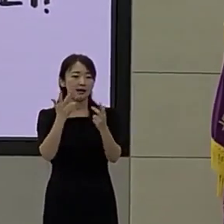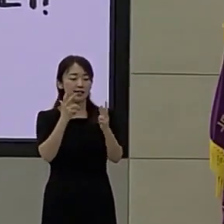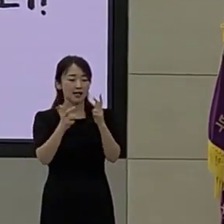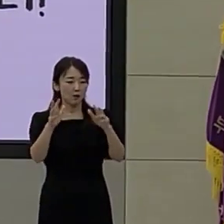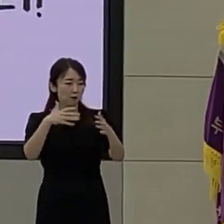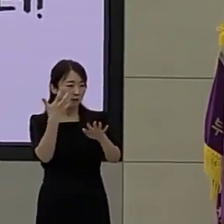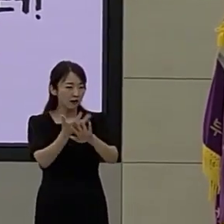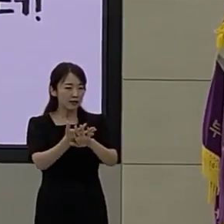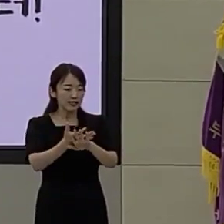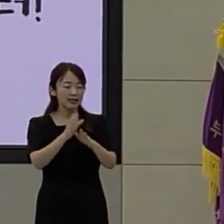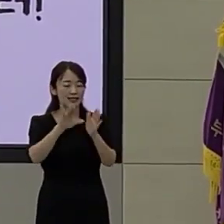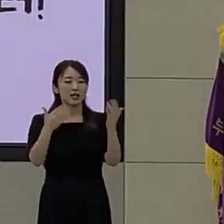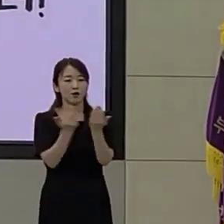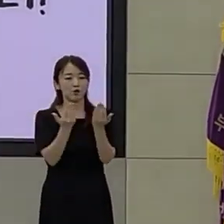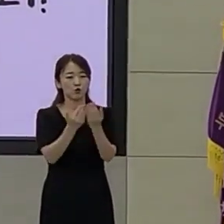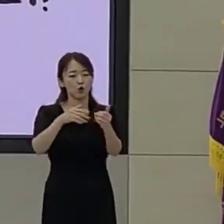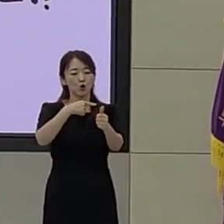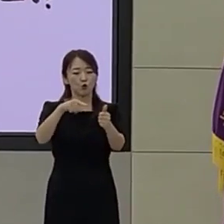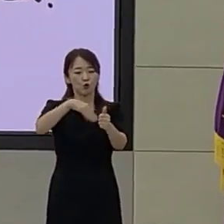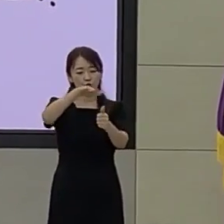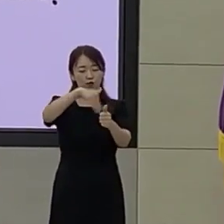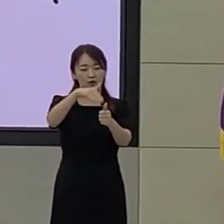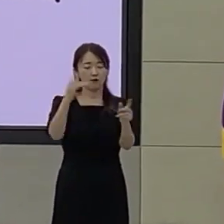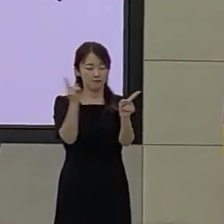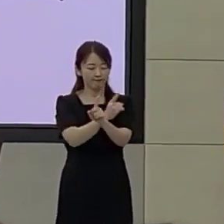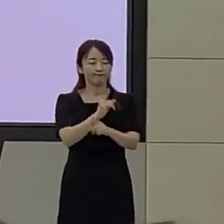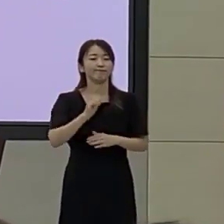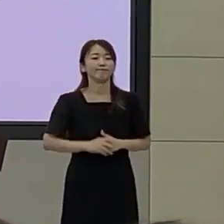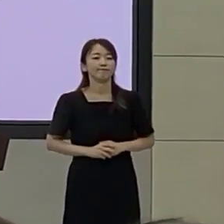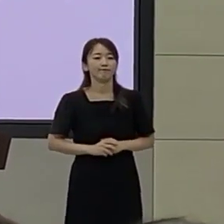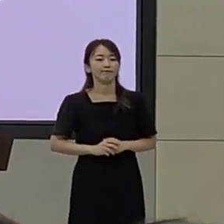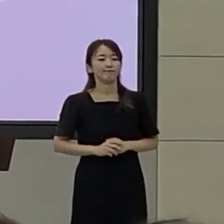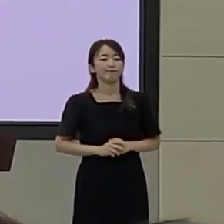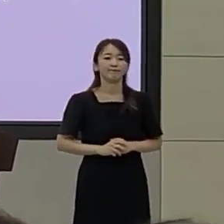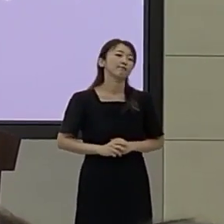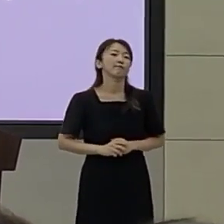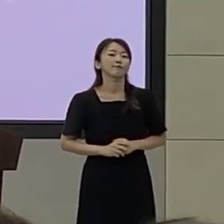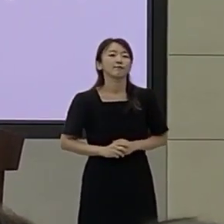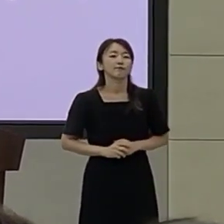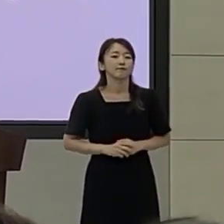산업혁명 시대에 맞도록 교육 환경을 개선해 나가겠습니다.